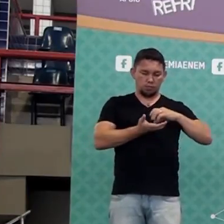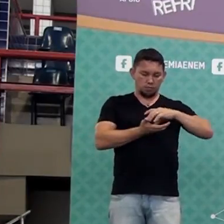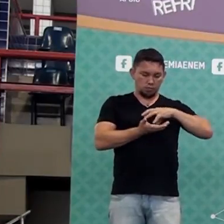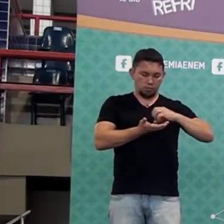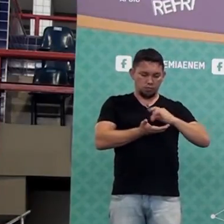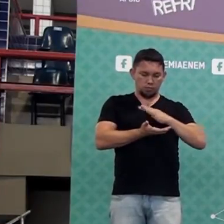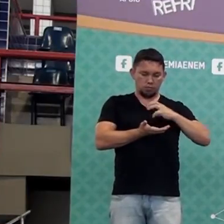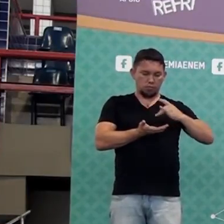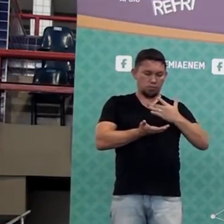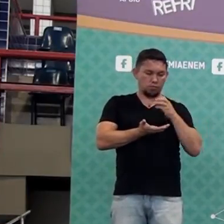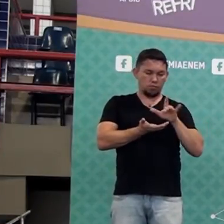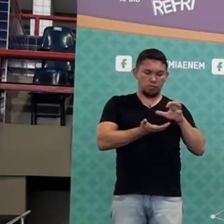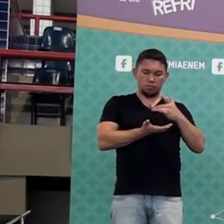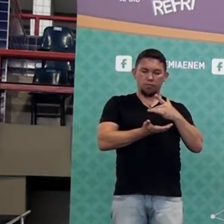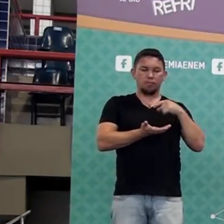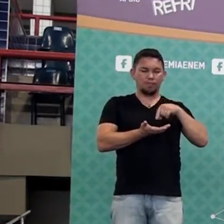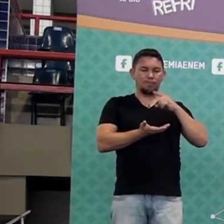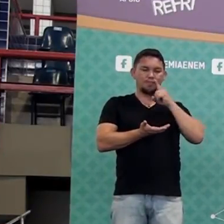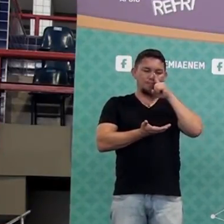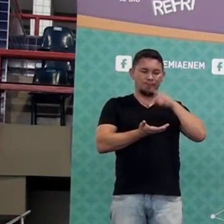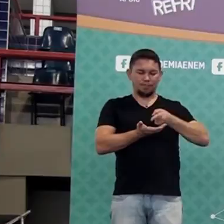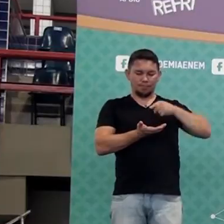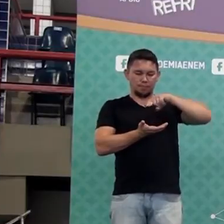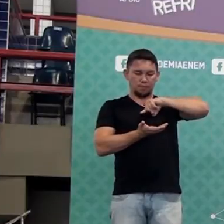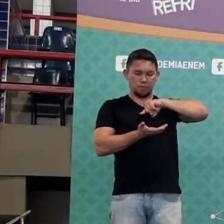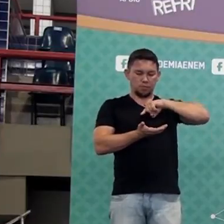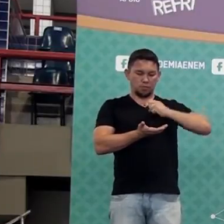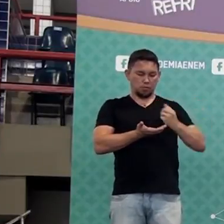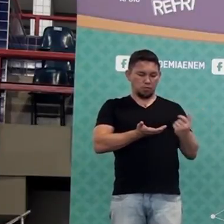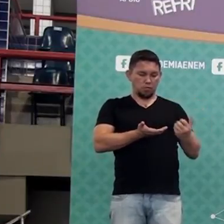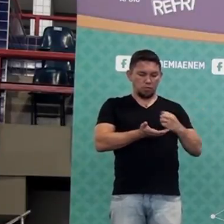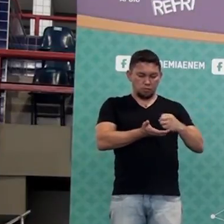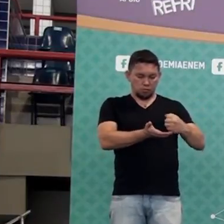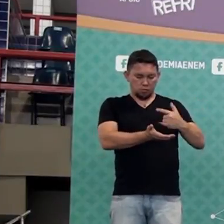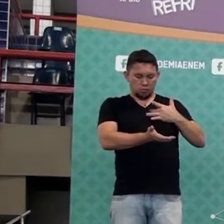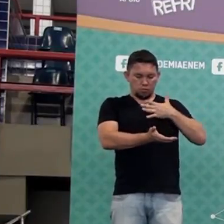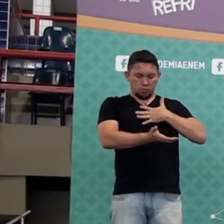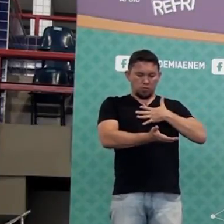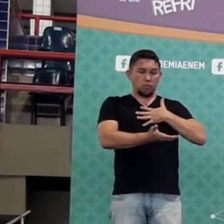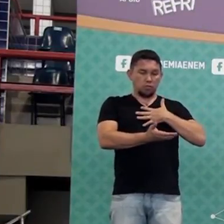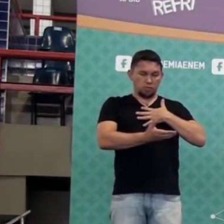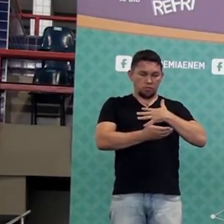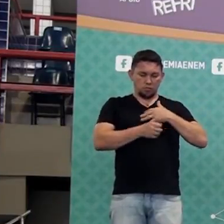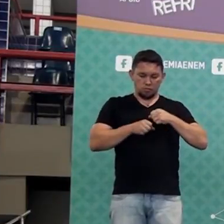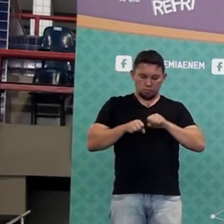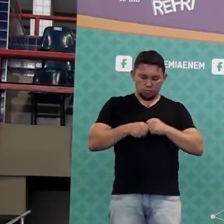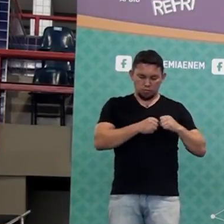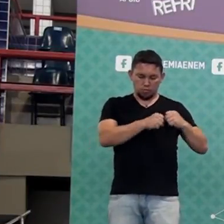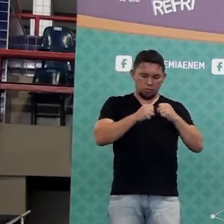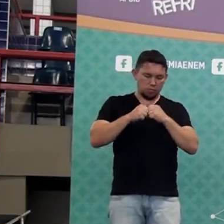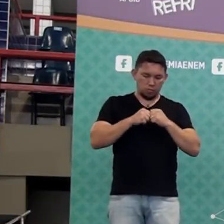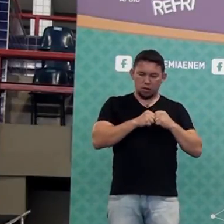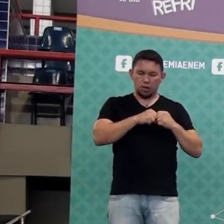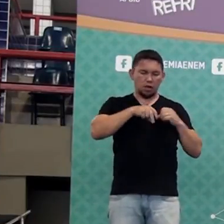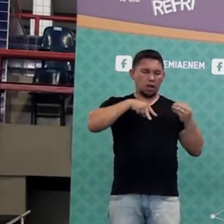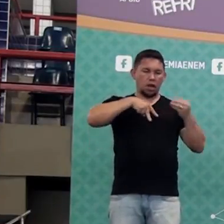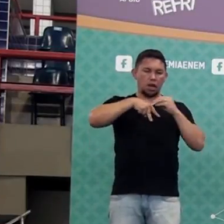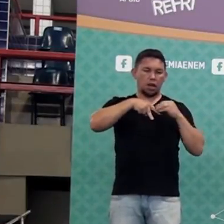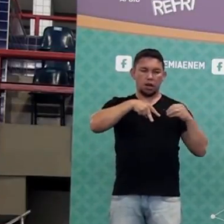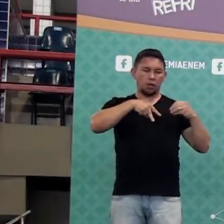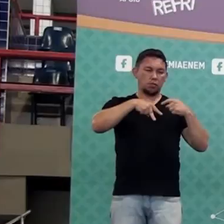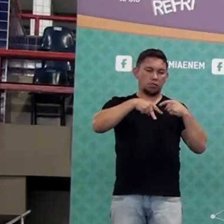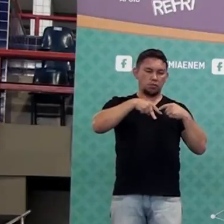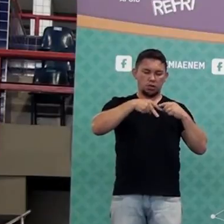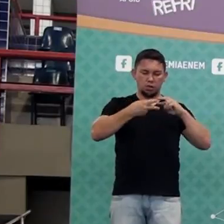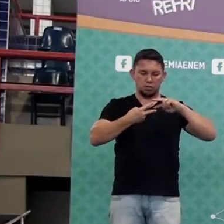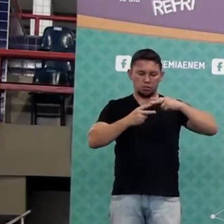ela é perigosa para nós seres humanos, porque ela passa pelo nosso organismo, quebra a estrutura de proteína, quebra a estrutura